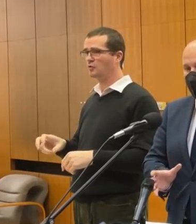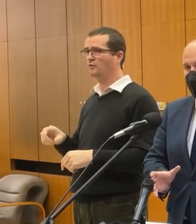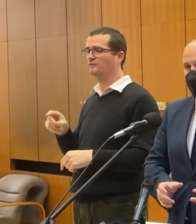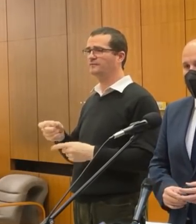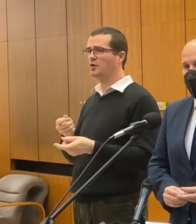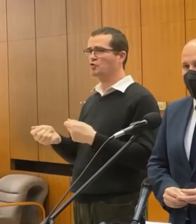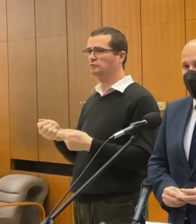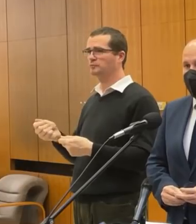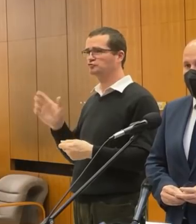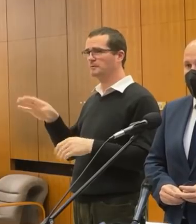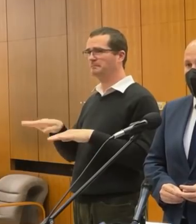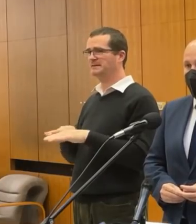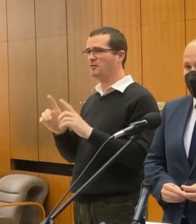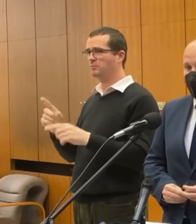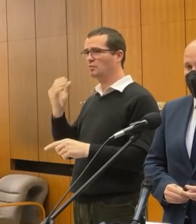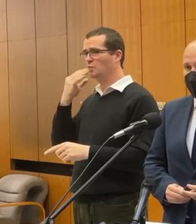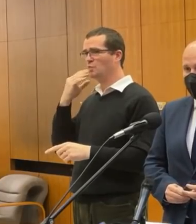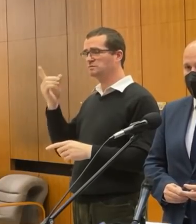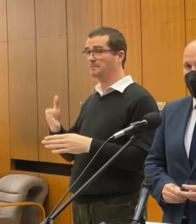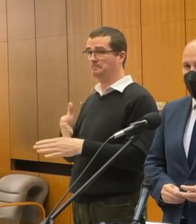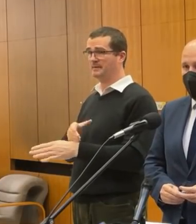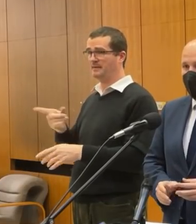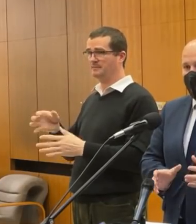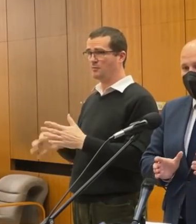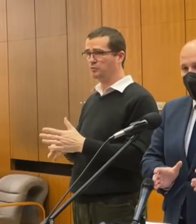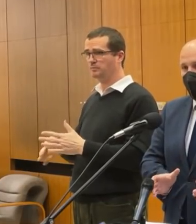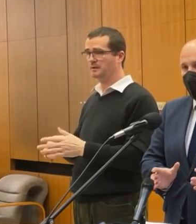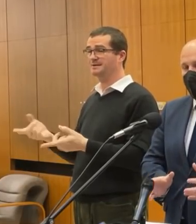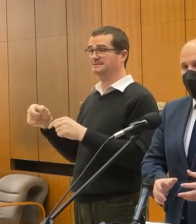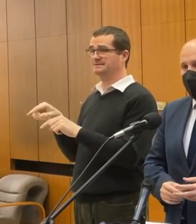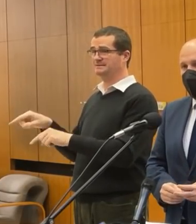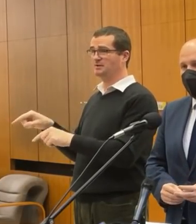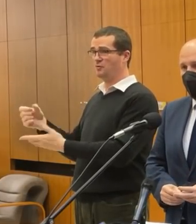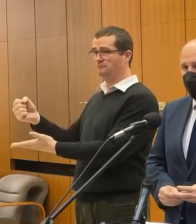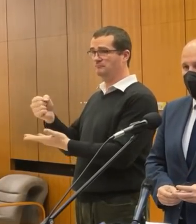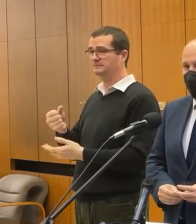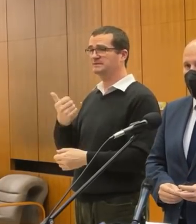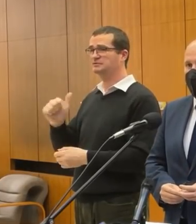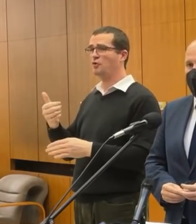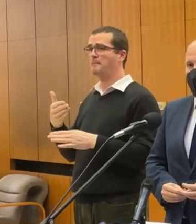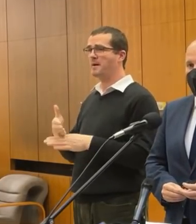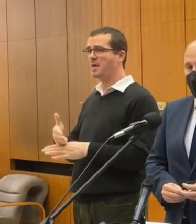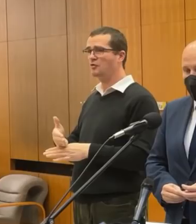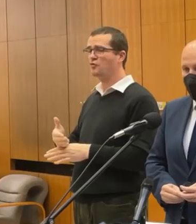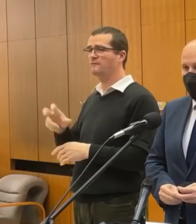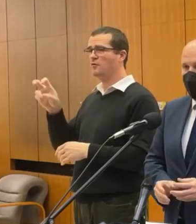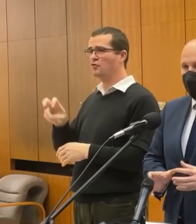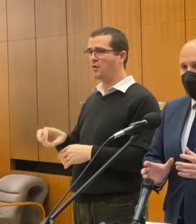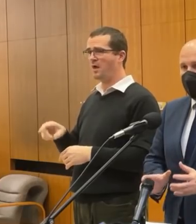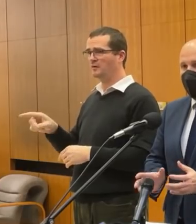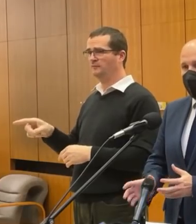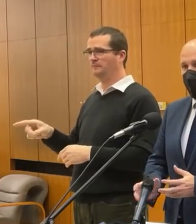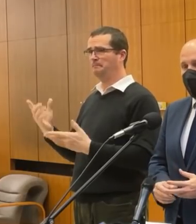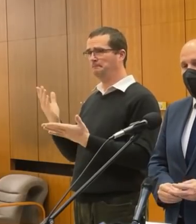v rozpočte Ministerstva obrany USA už v predchádzajúcom období a z toho minimálne 100 miliónov dolárov